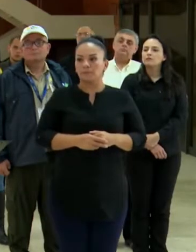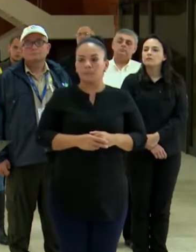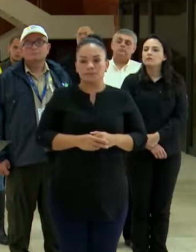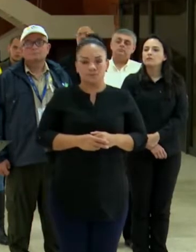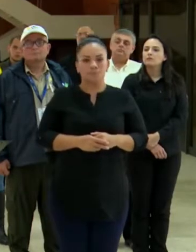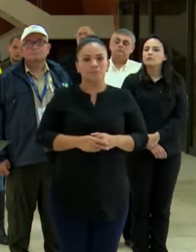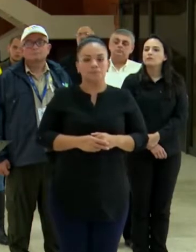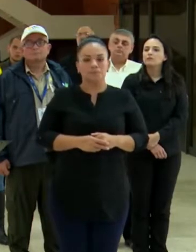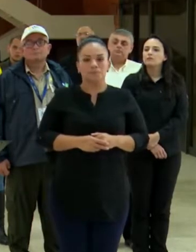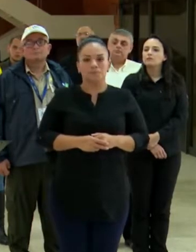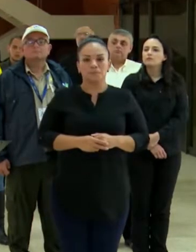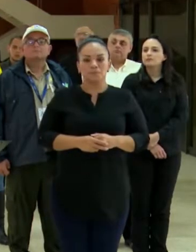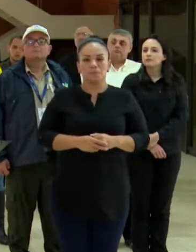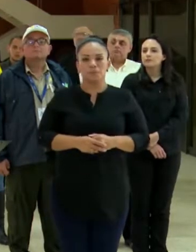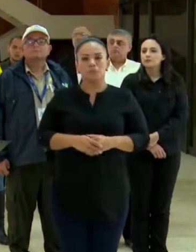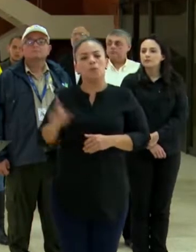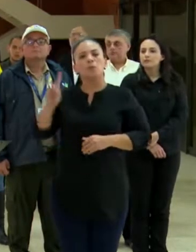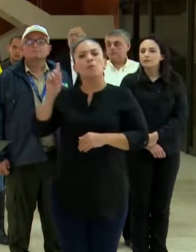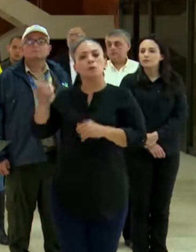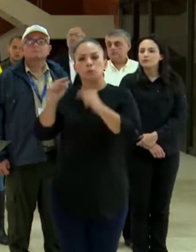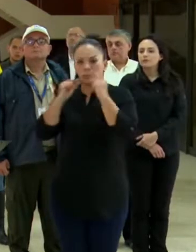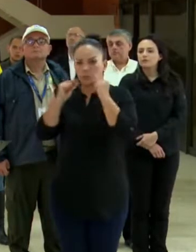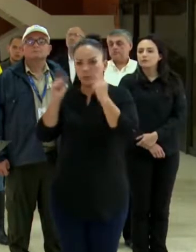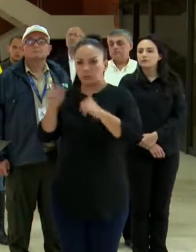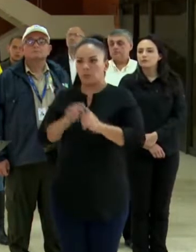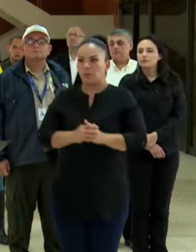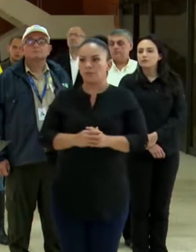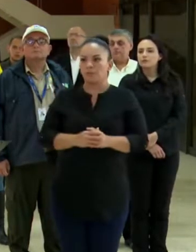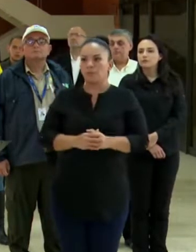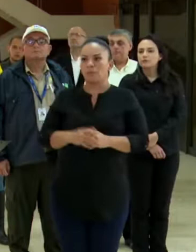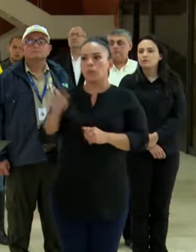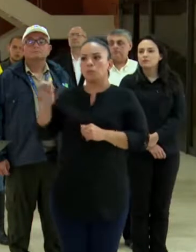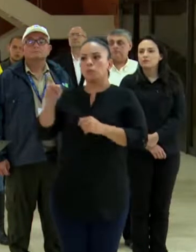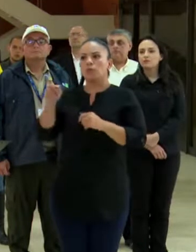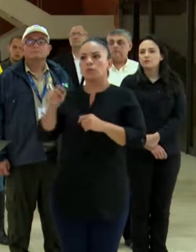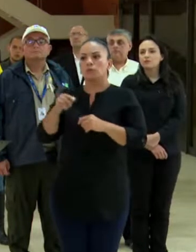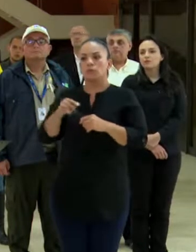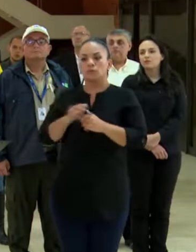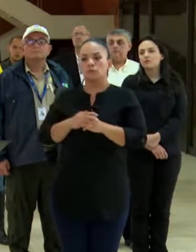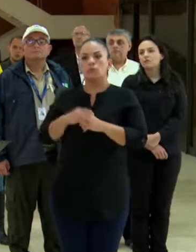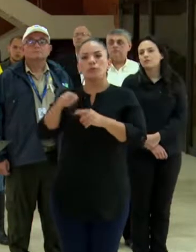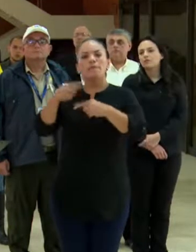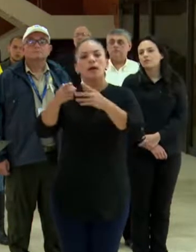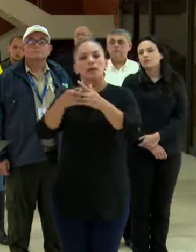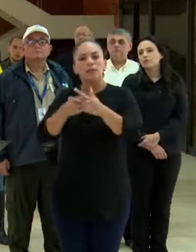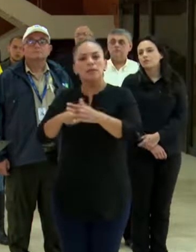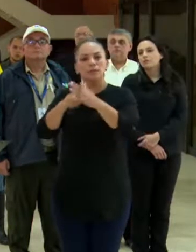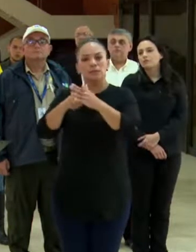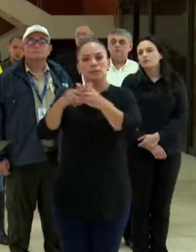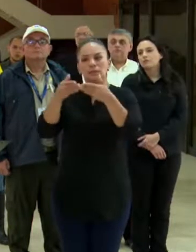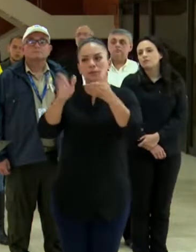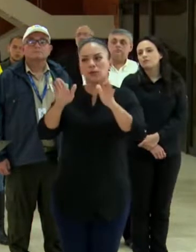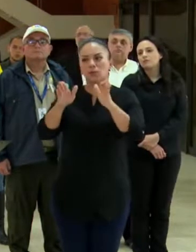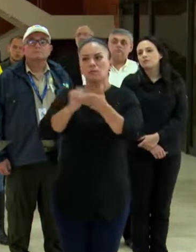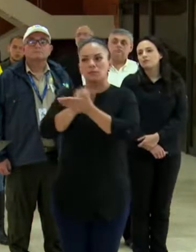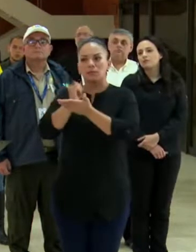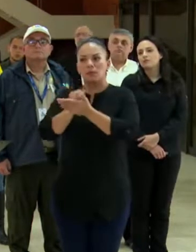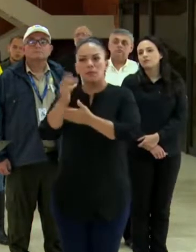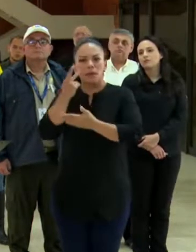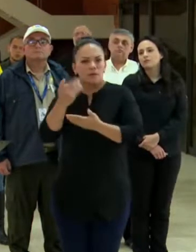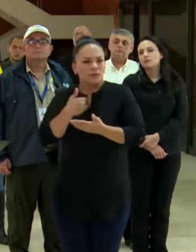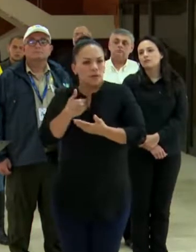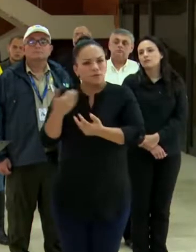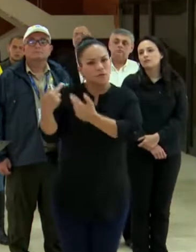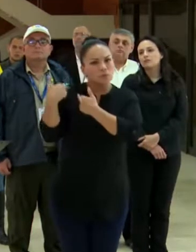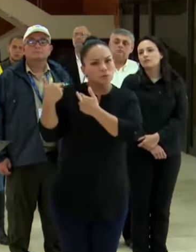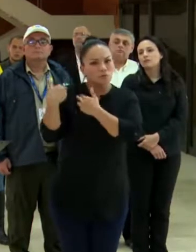Disculpen. Don Rodrigo, ¿prevé pedir iniciar una investigación para determinar si hay